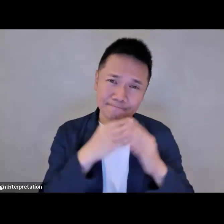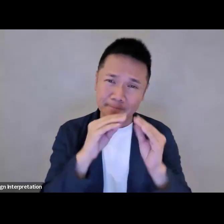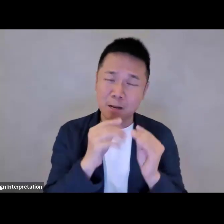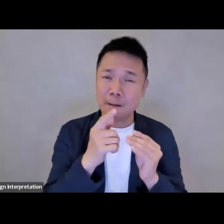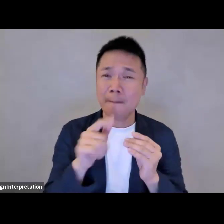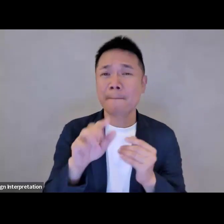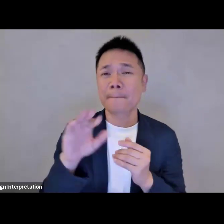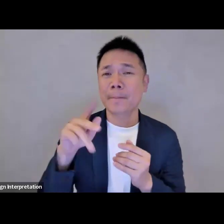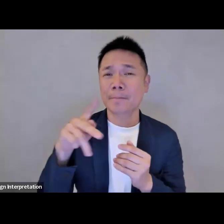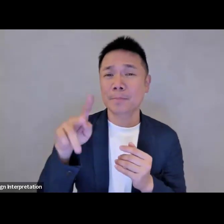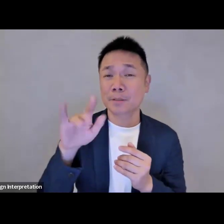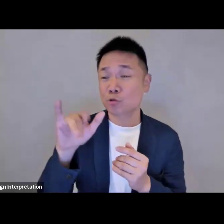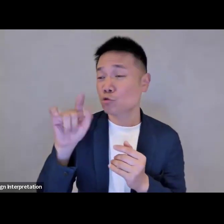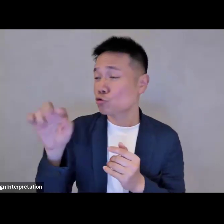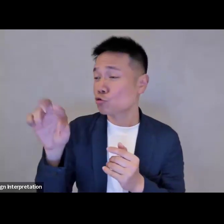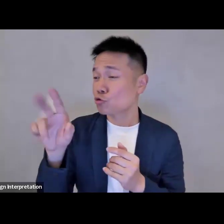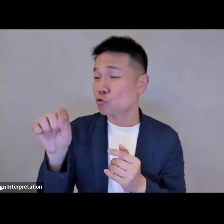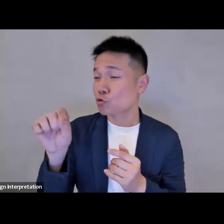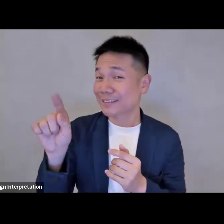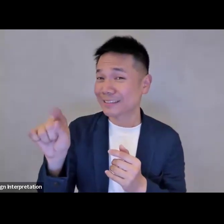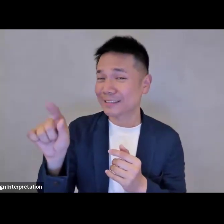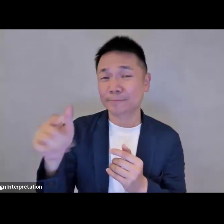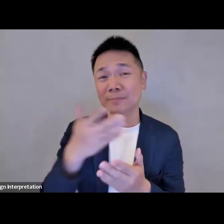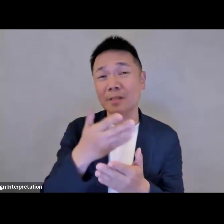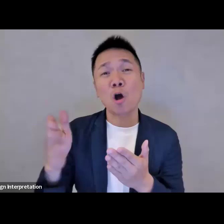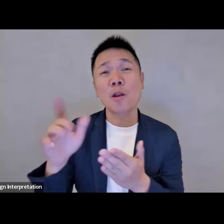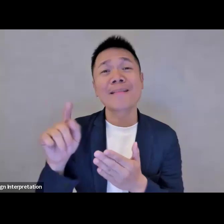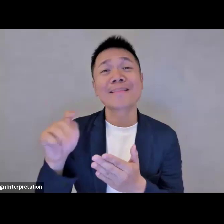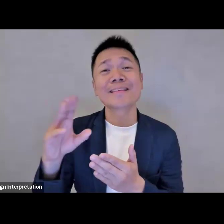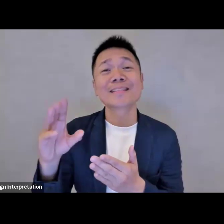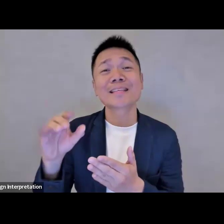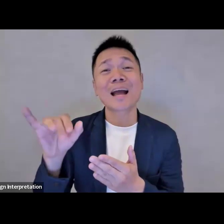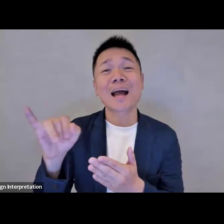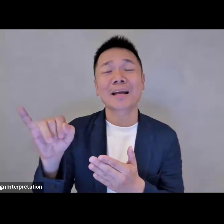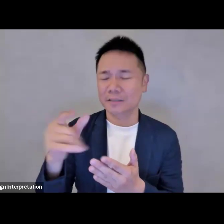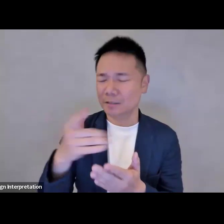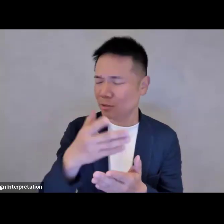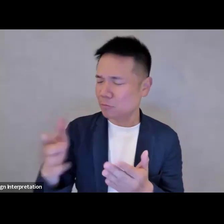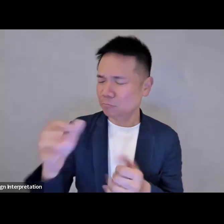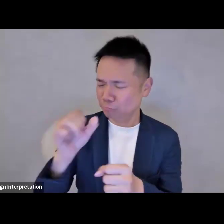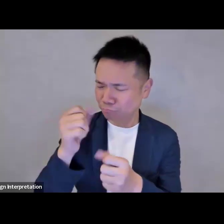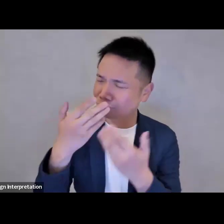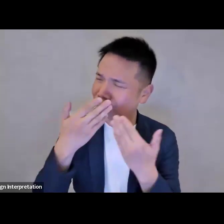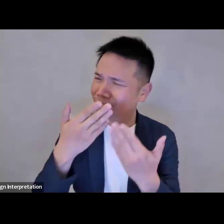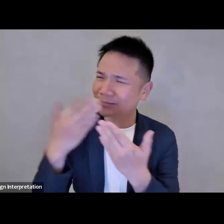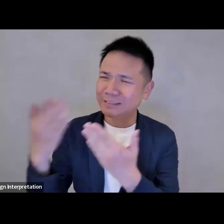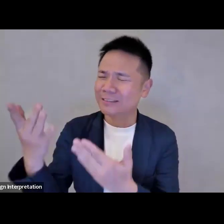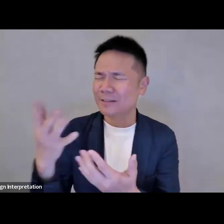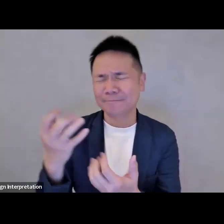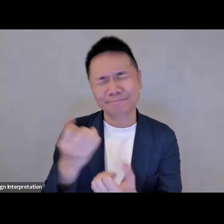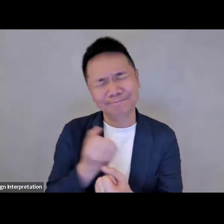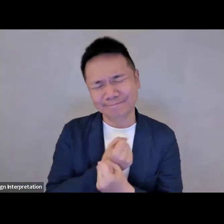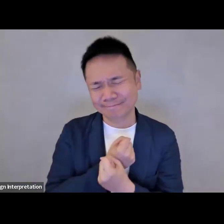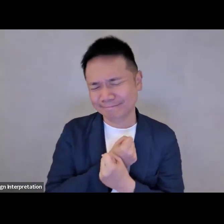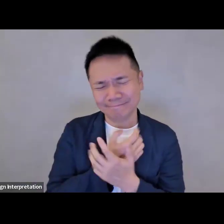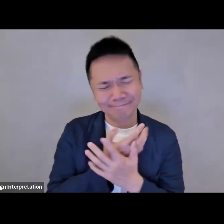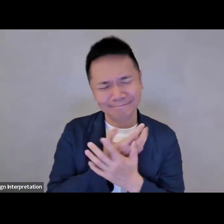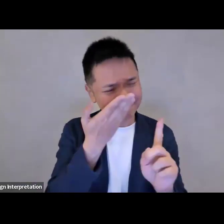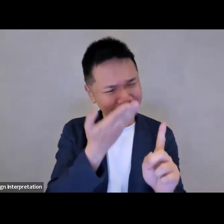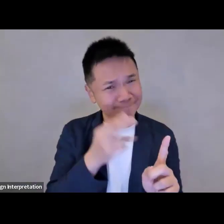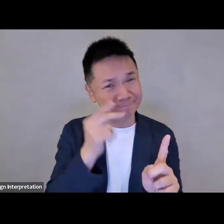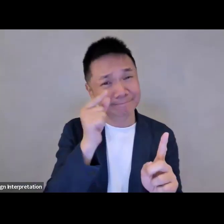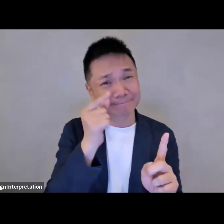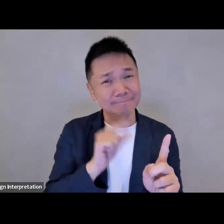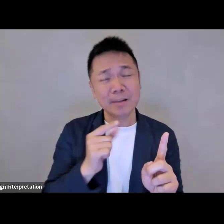我想要为我们的 Netra 以及我们的博士的这些家人